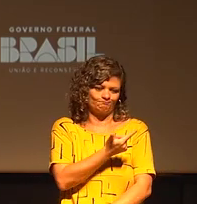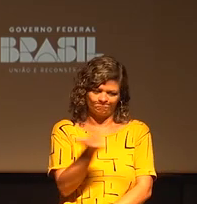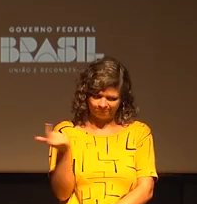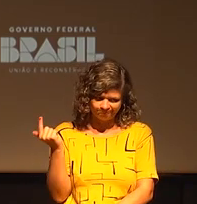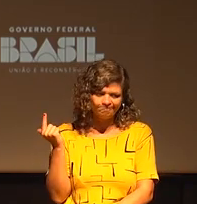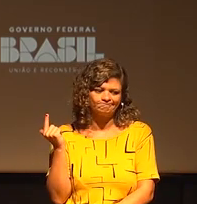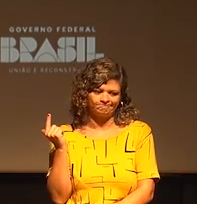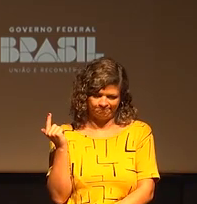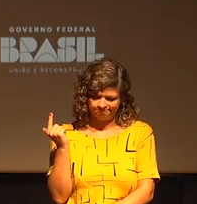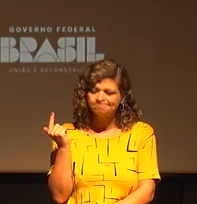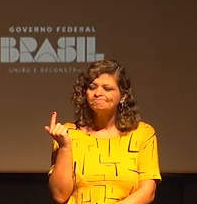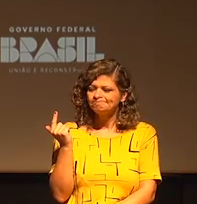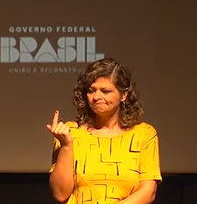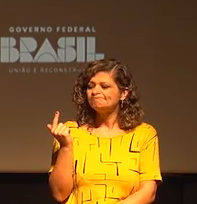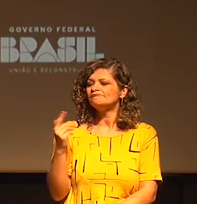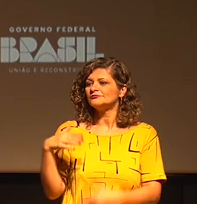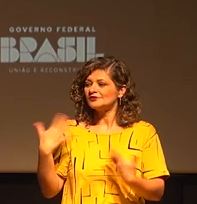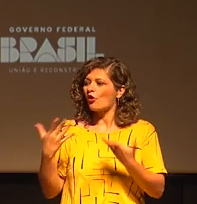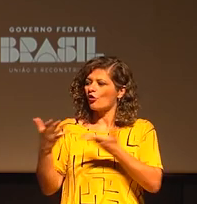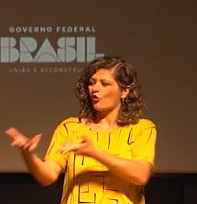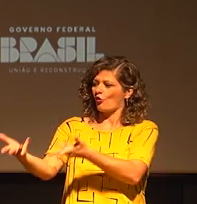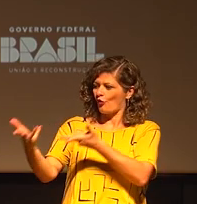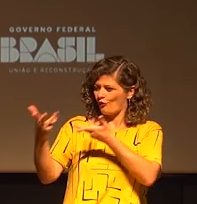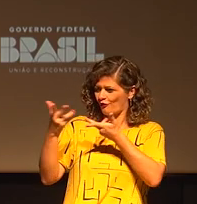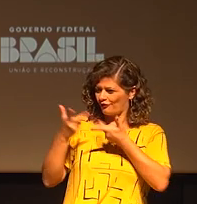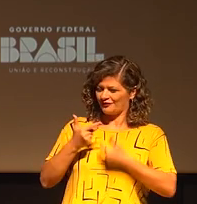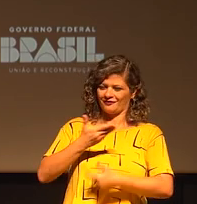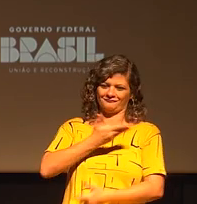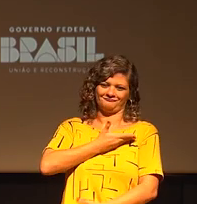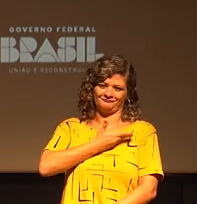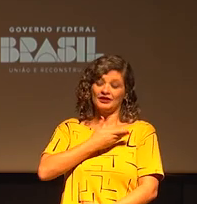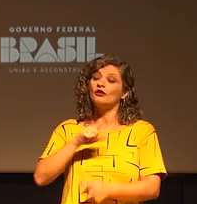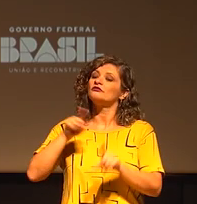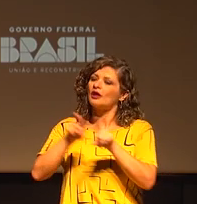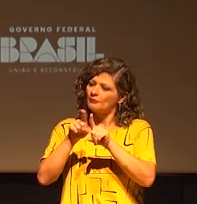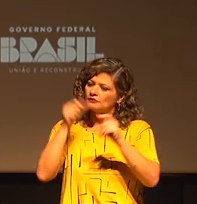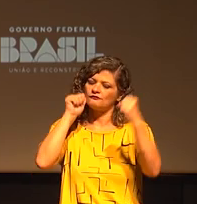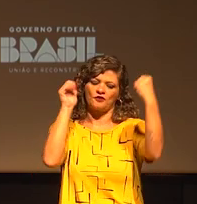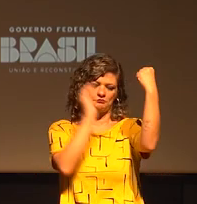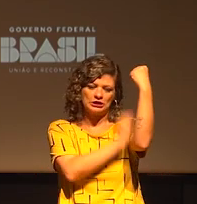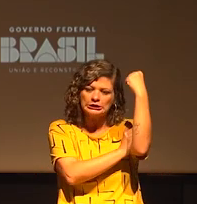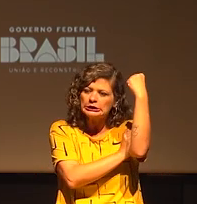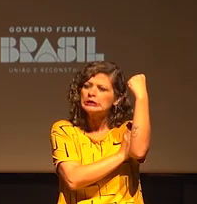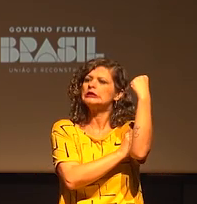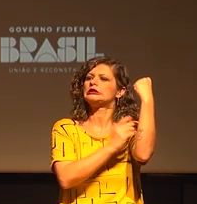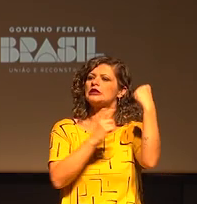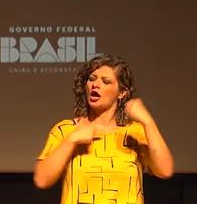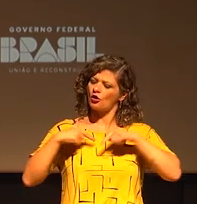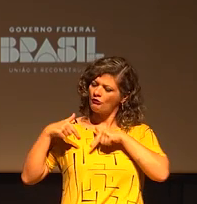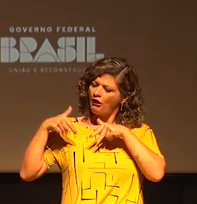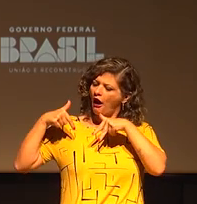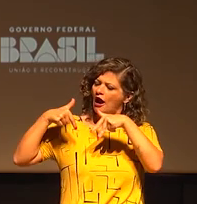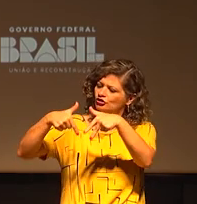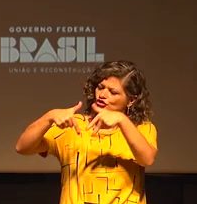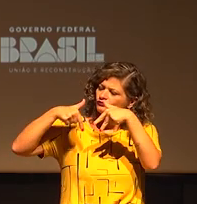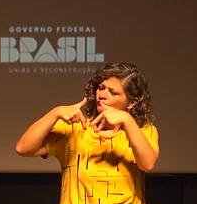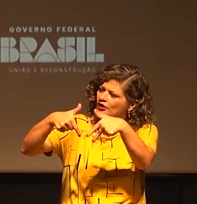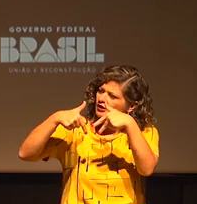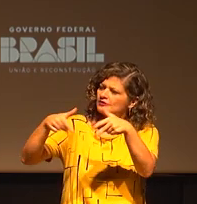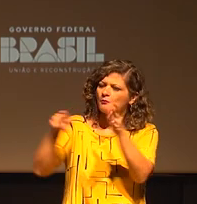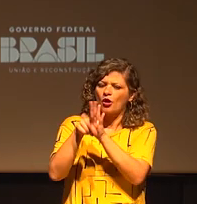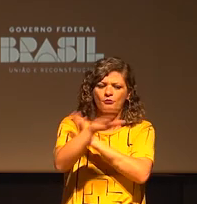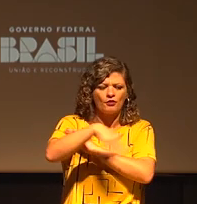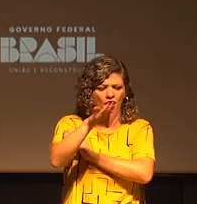aí eu gostaria de chamar aqui nossas companheiras eu sou feminista também ativista alimentar eh queria